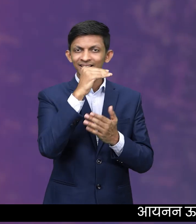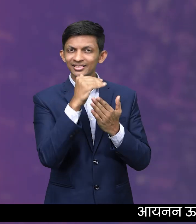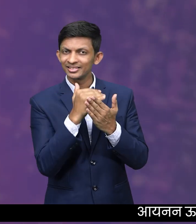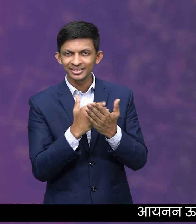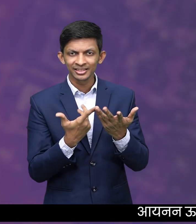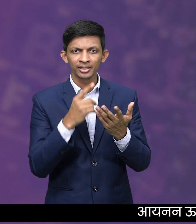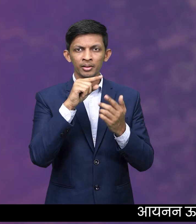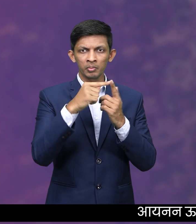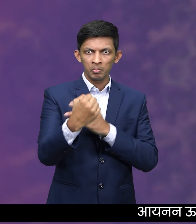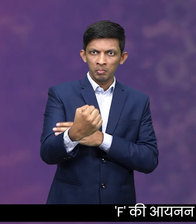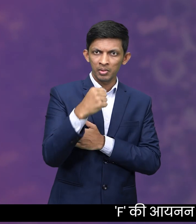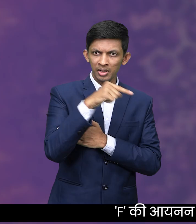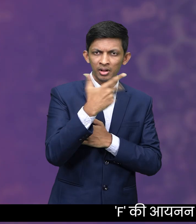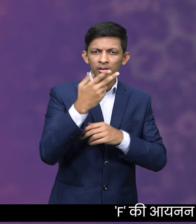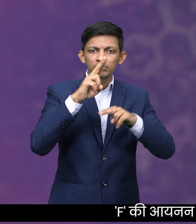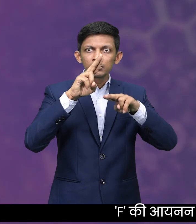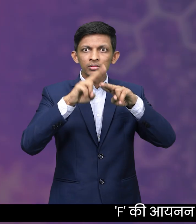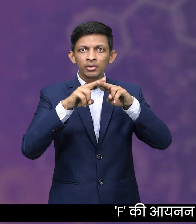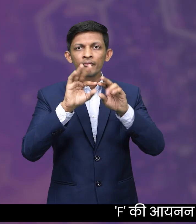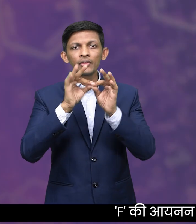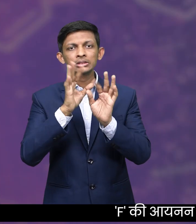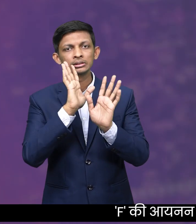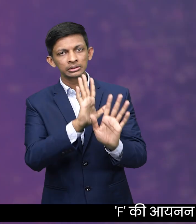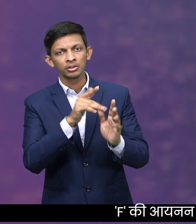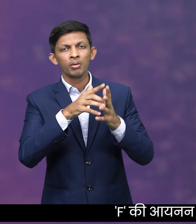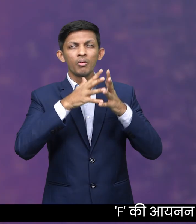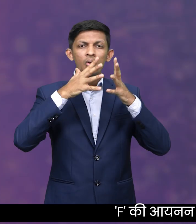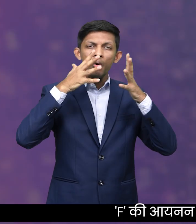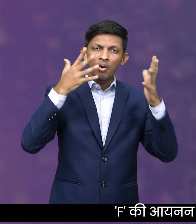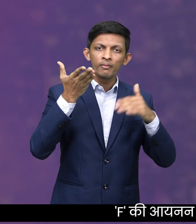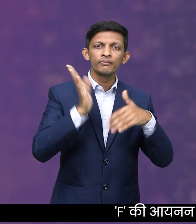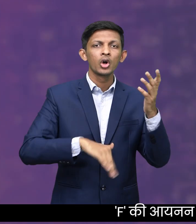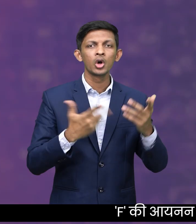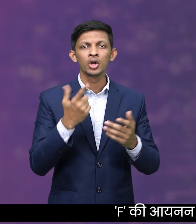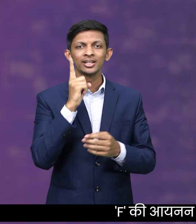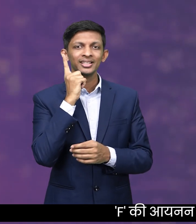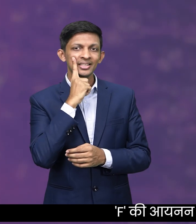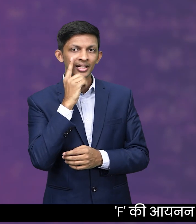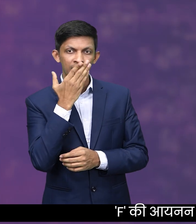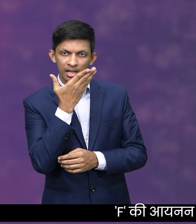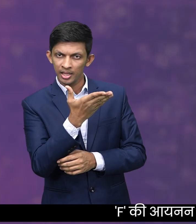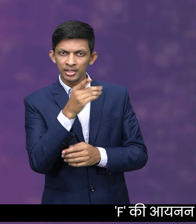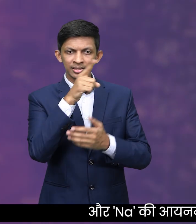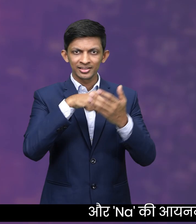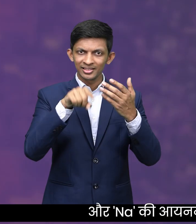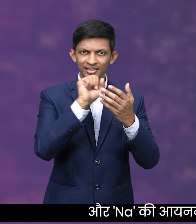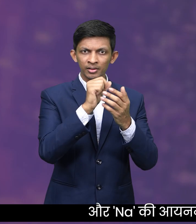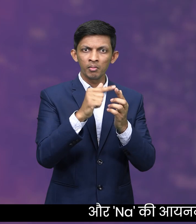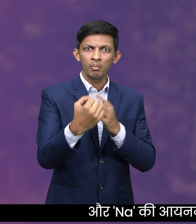होगी। इसलिए F की आयनन ऊर्जा L की तुलना में अधिक होती है और Na की